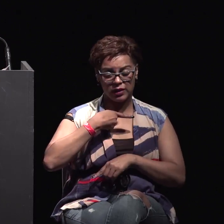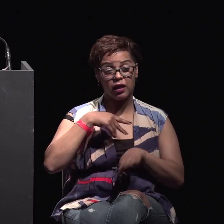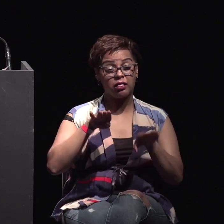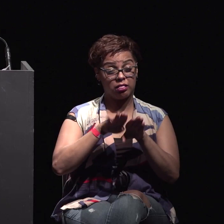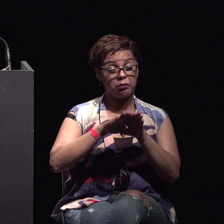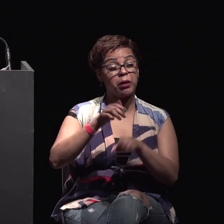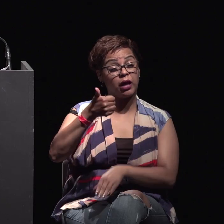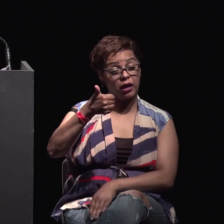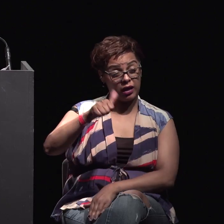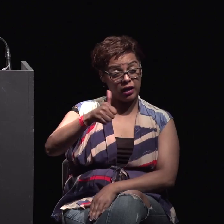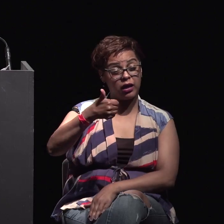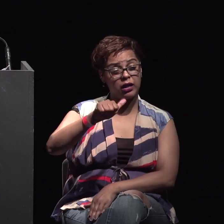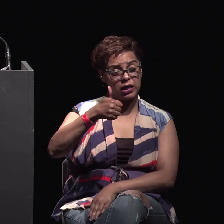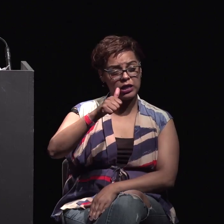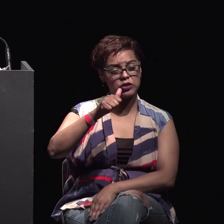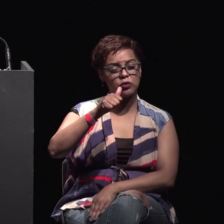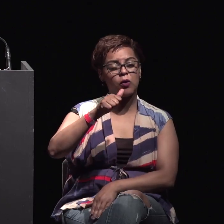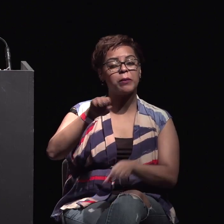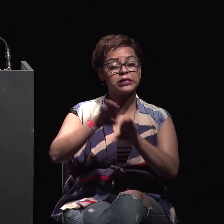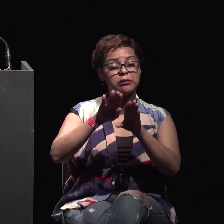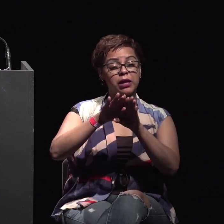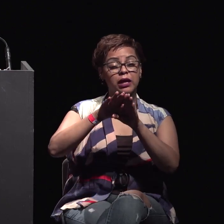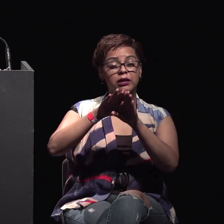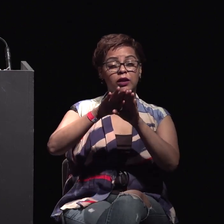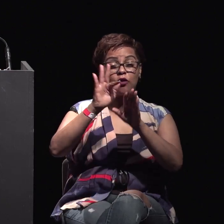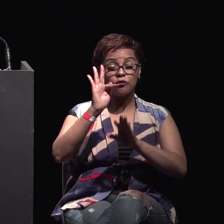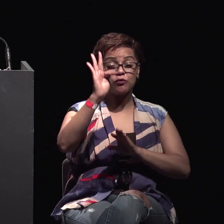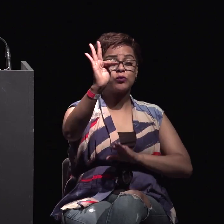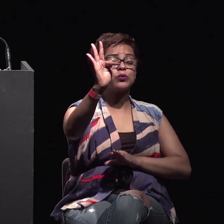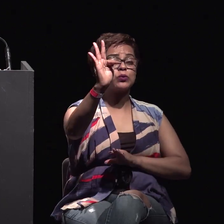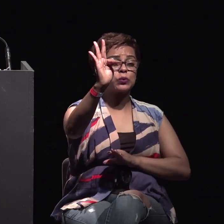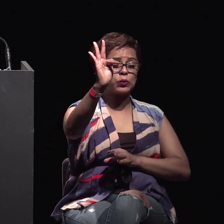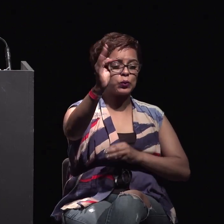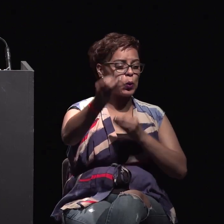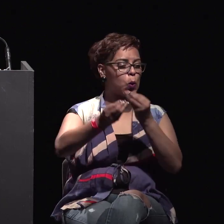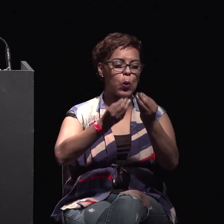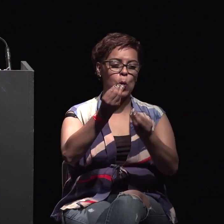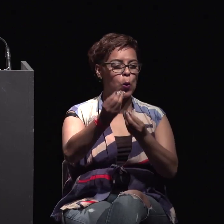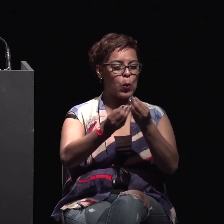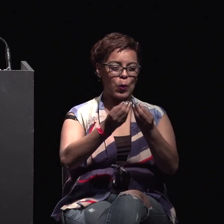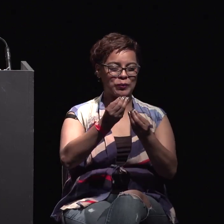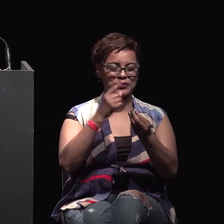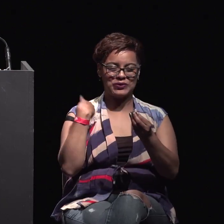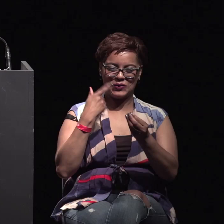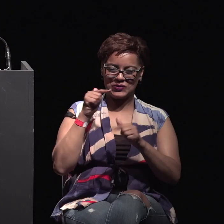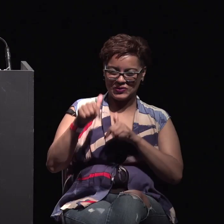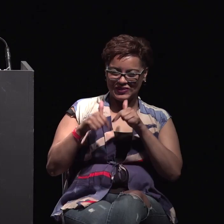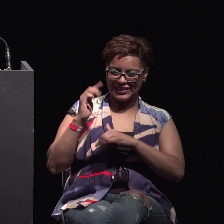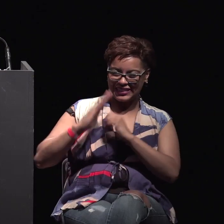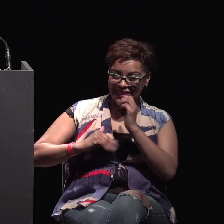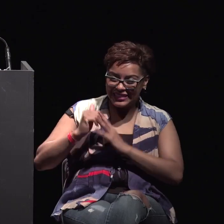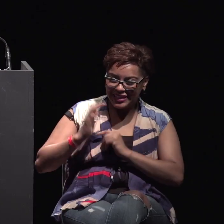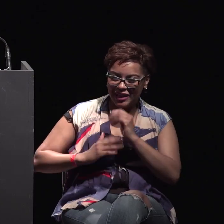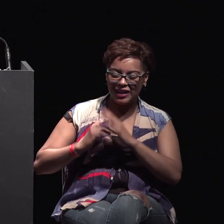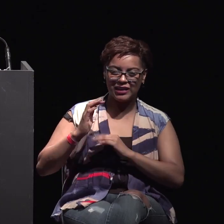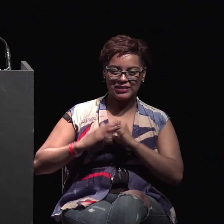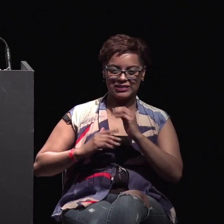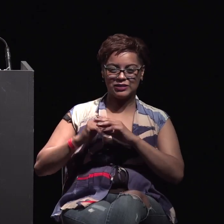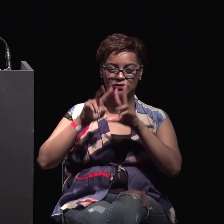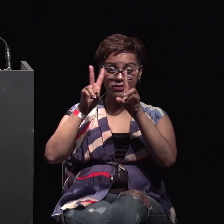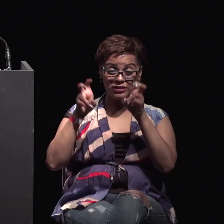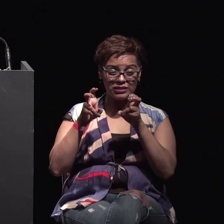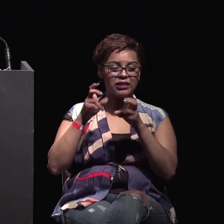crítico e prospectivo em relação a esses temas,